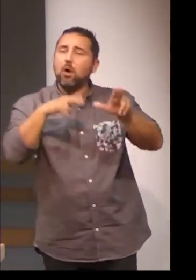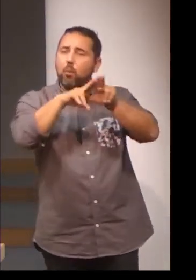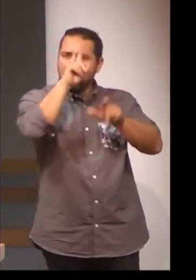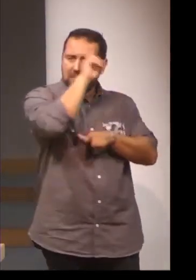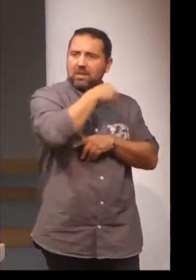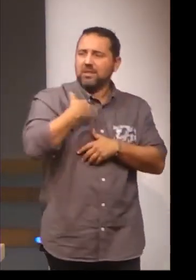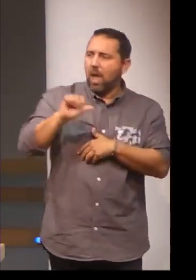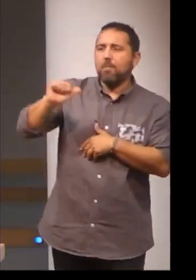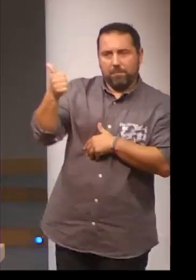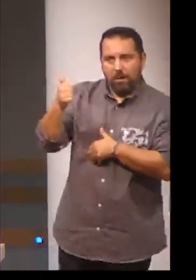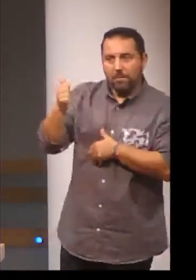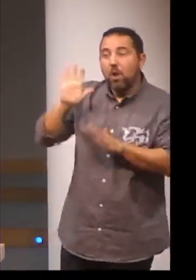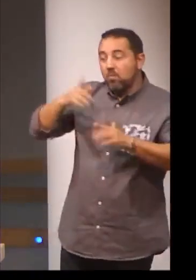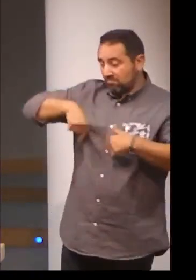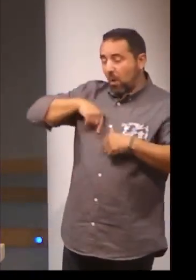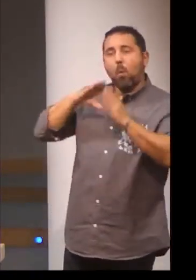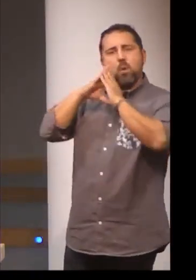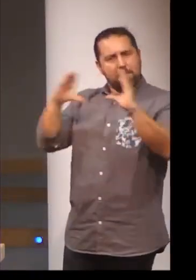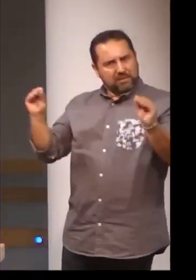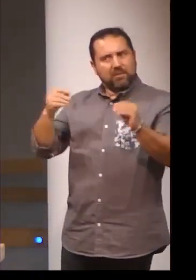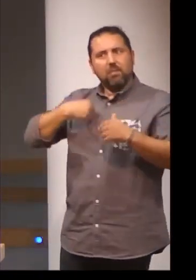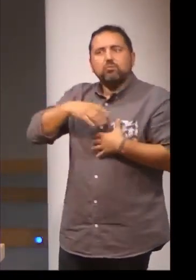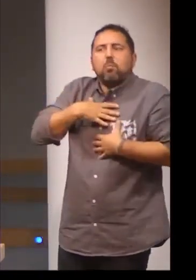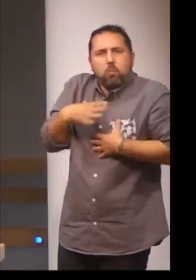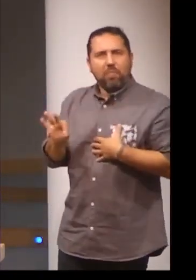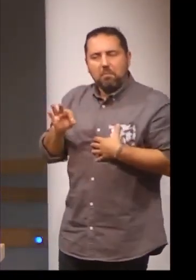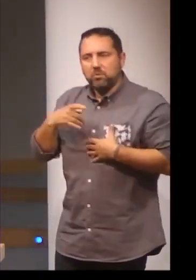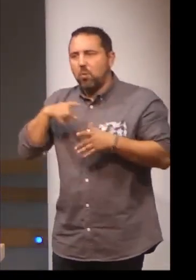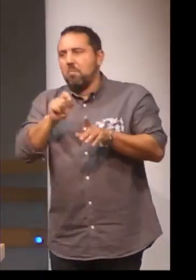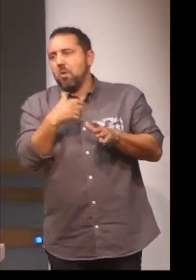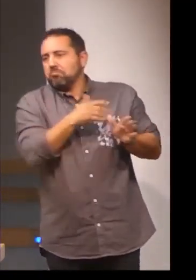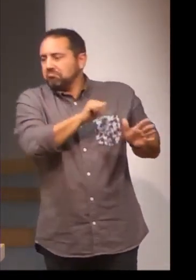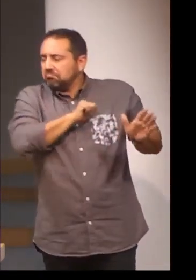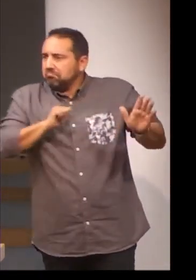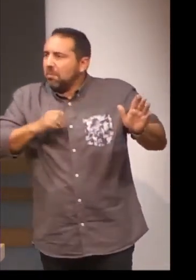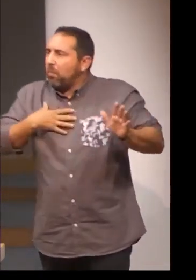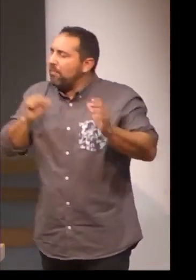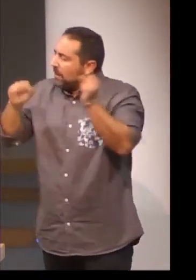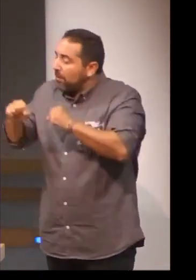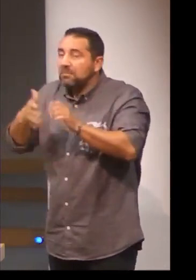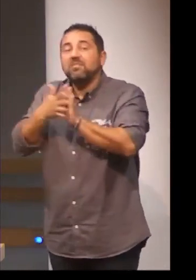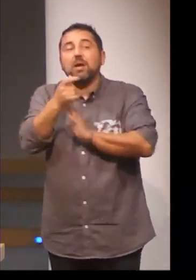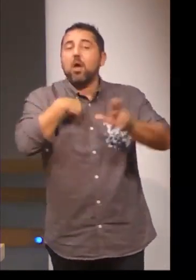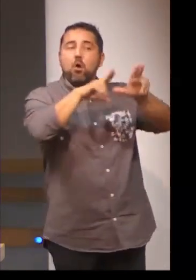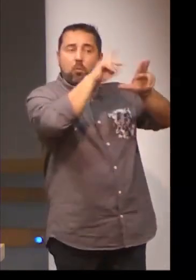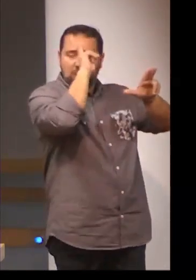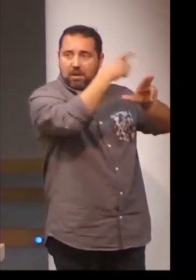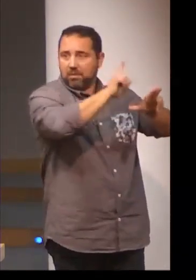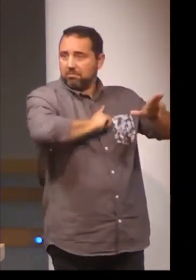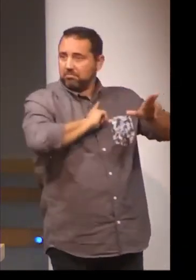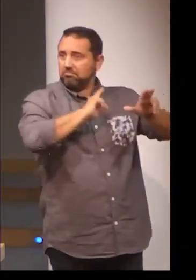tanto, aunque la universidad tiene capacidad para poder aplicarlas por sí misma, la Comunidad de Madrid las ha aprobado y, por tanto, están respaldadas.